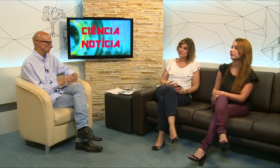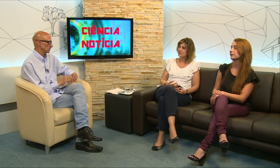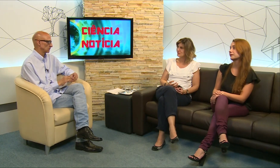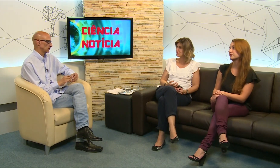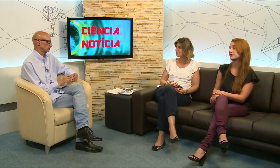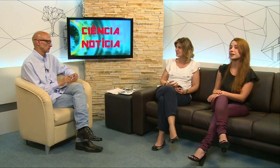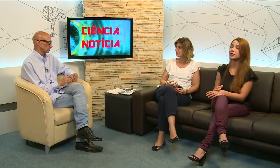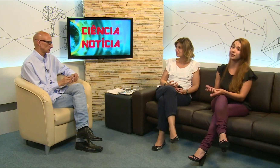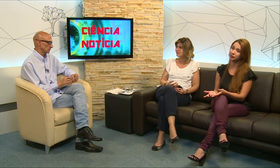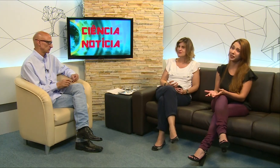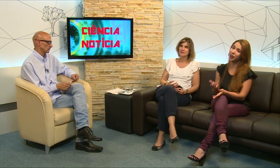Exatamente.